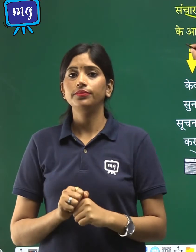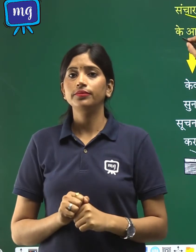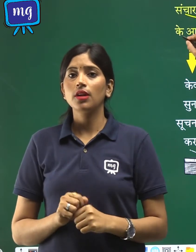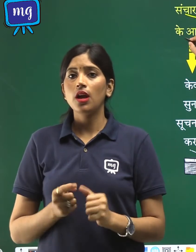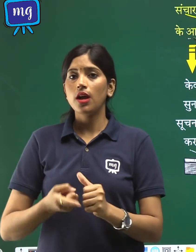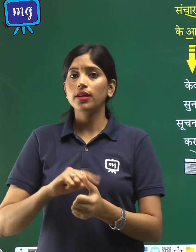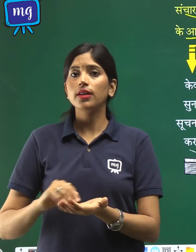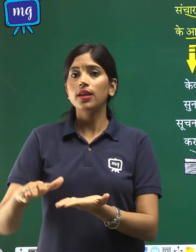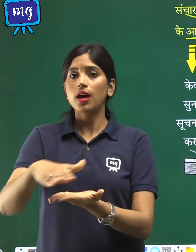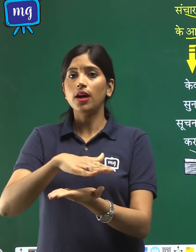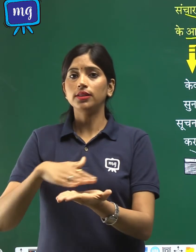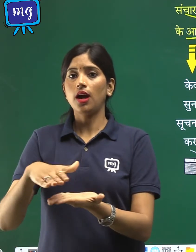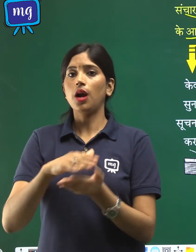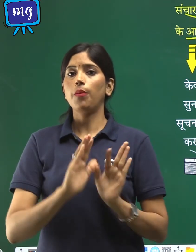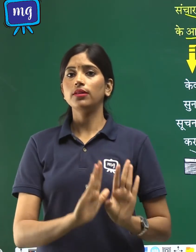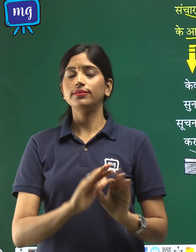के आधार पर